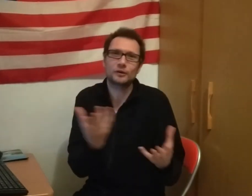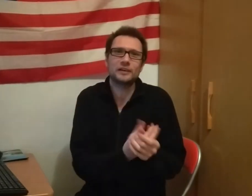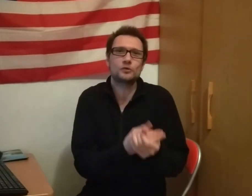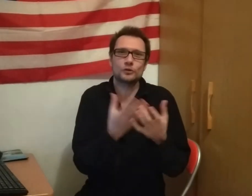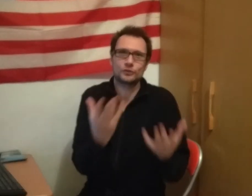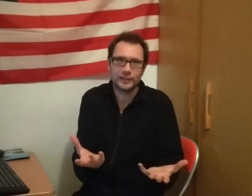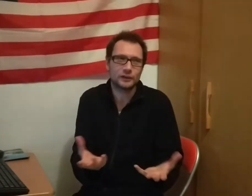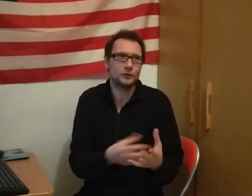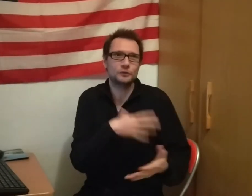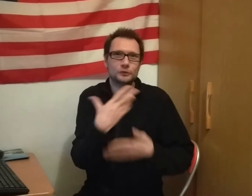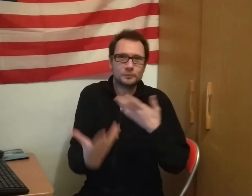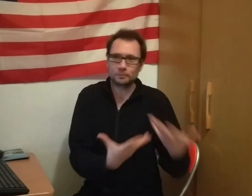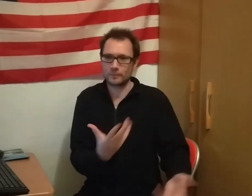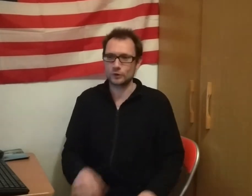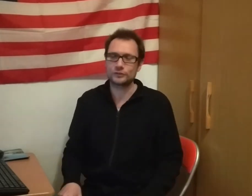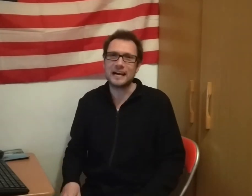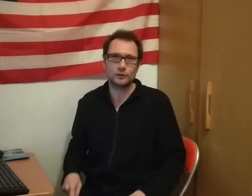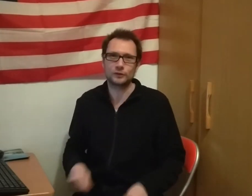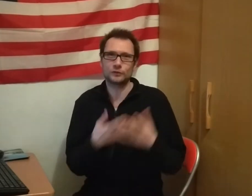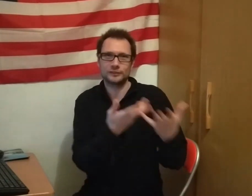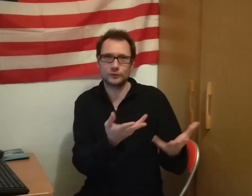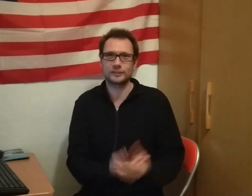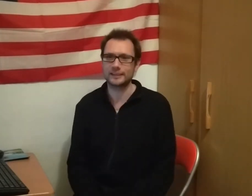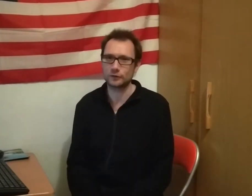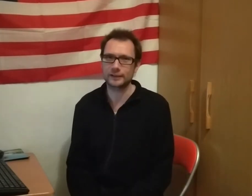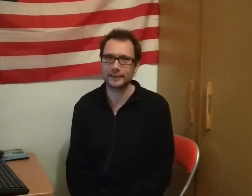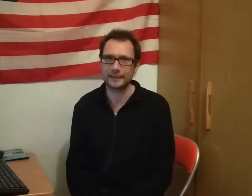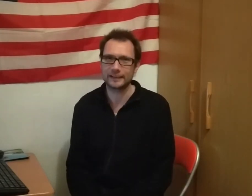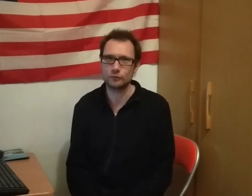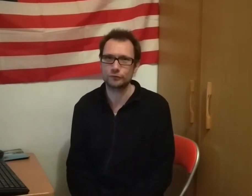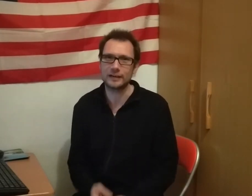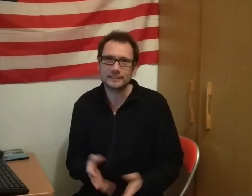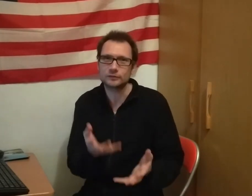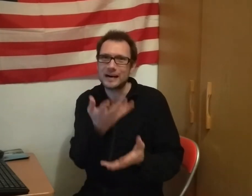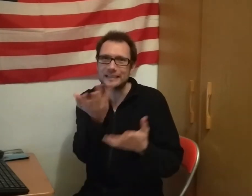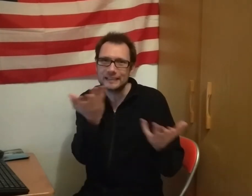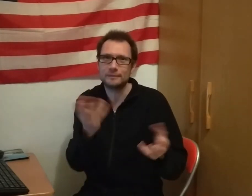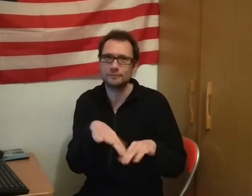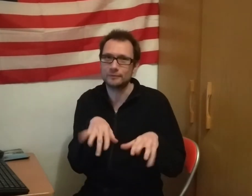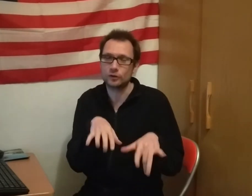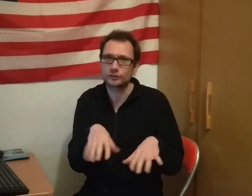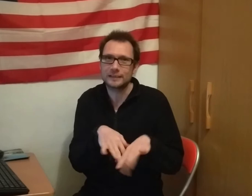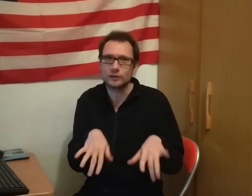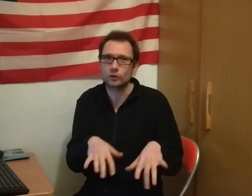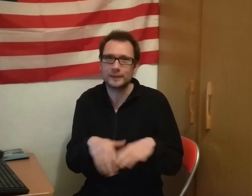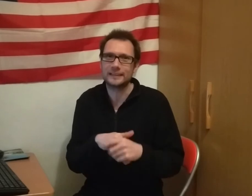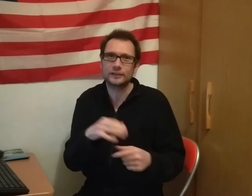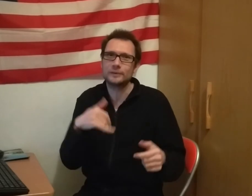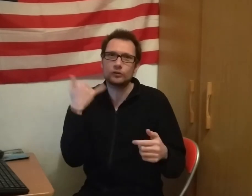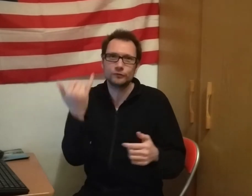quiero un consejo, no sé, algo. Entonces, quiero que un fans o alguien me lo escriba en los comentarios, me haga un